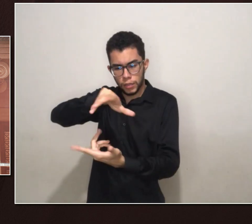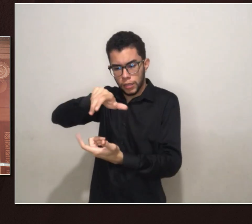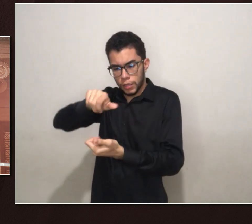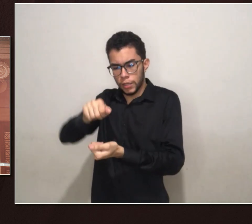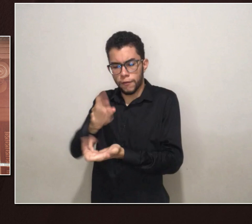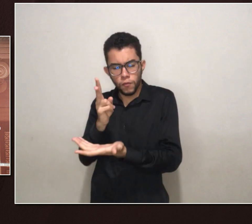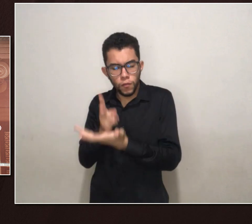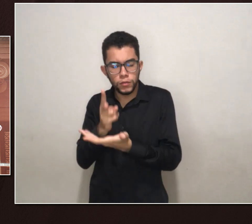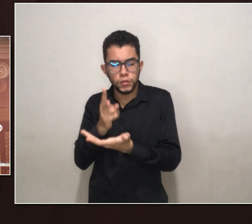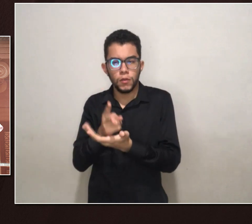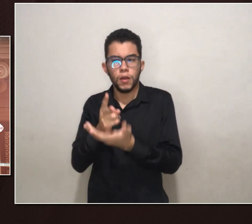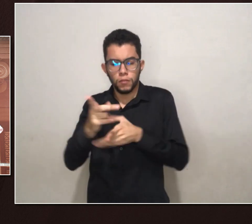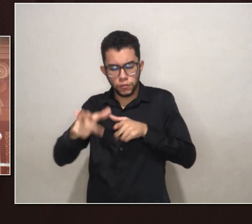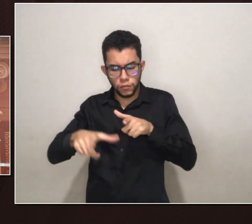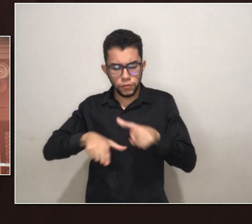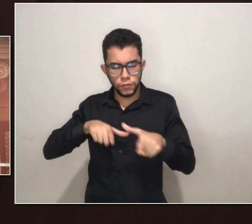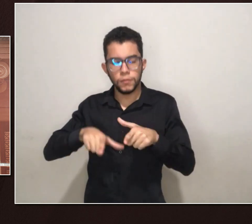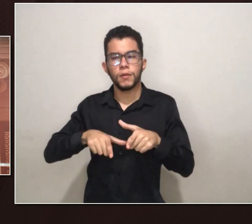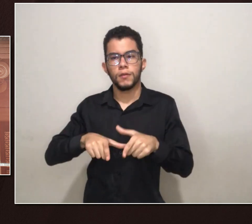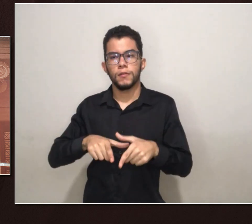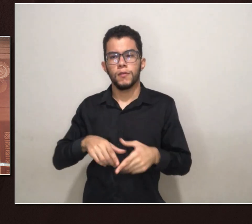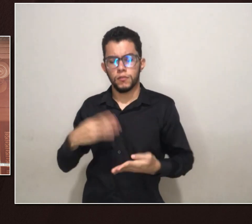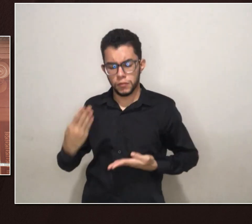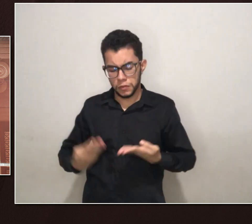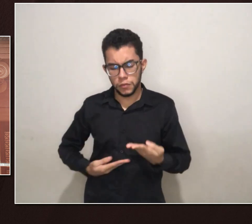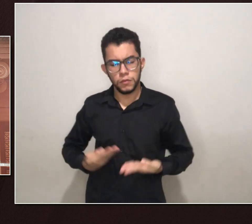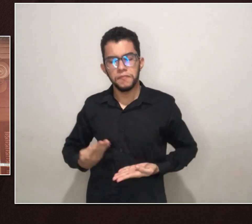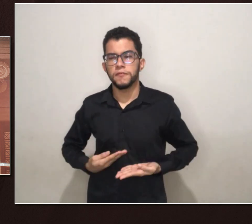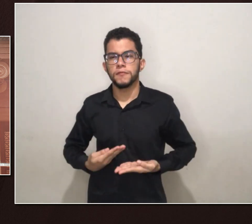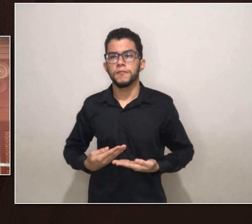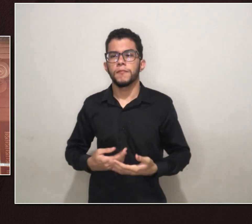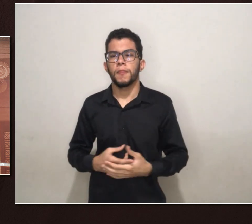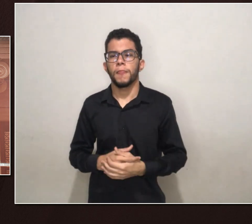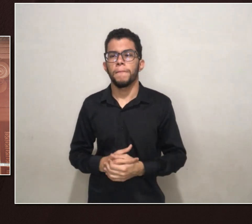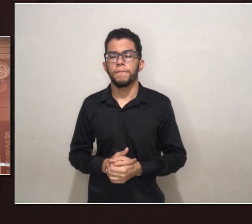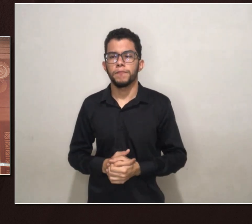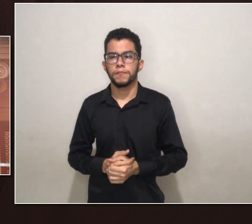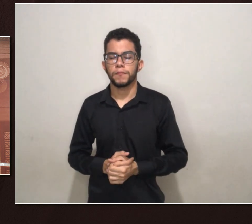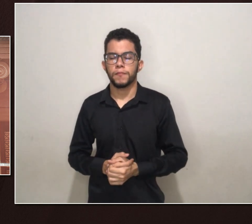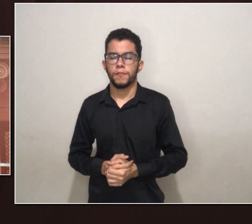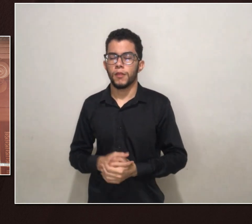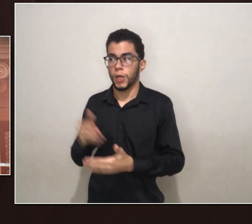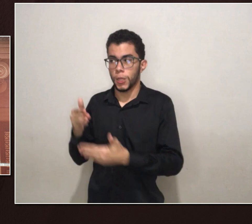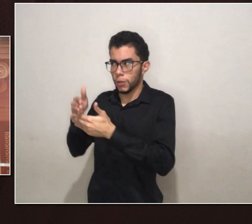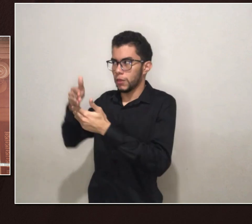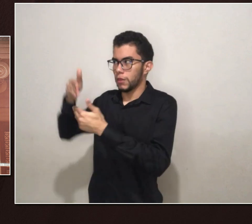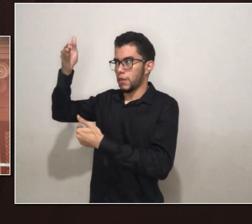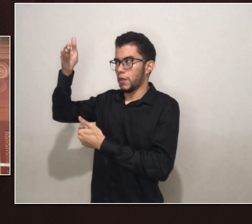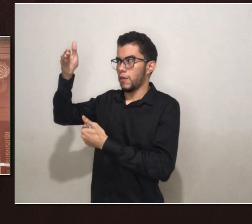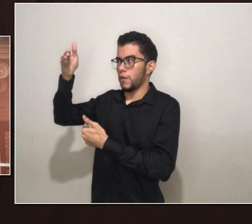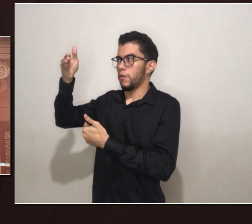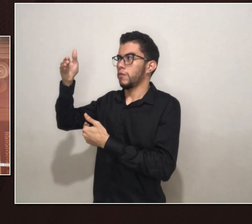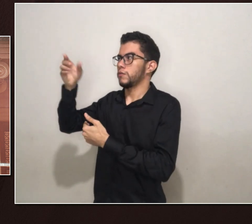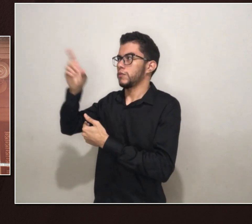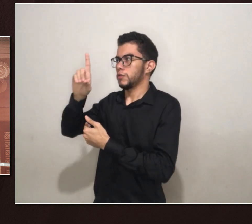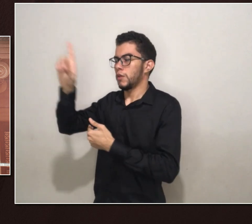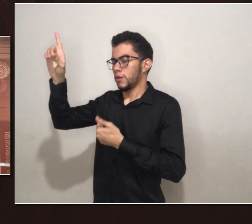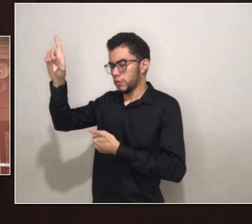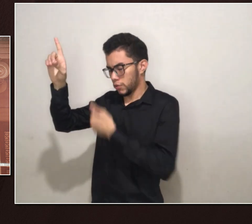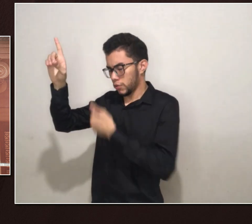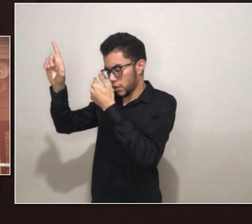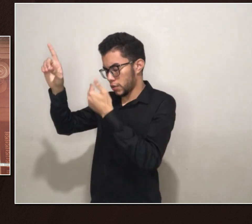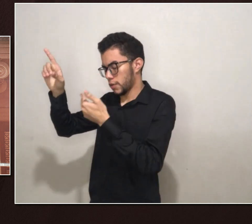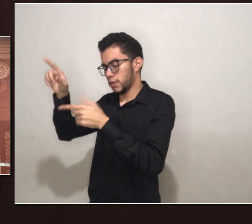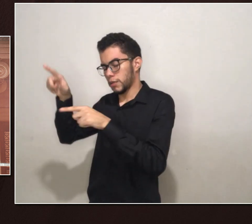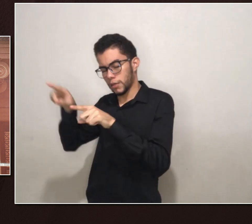diante, né? Ele é poderoso em obras e palavras diante de Deus e de todo o povo, tá? Então, se você é